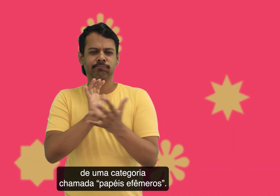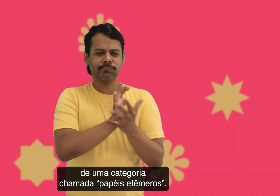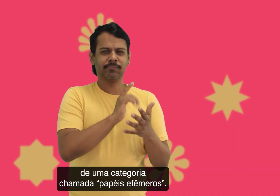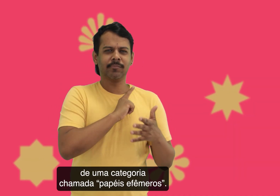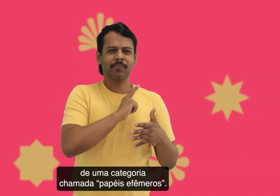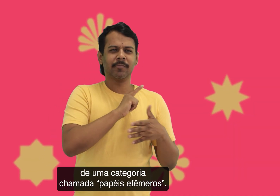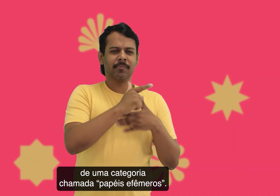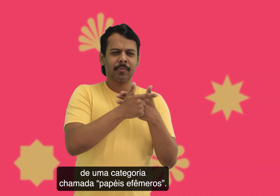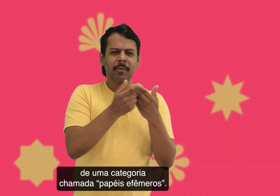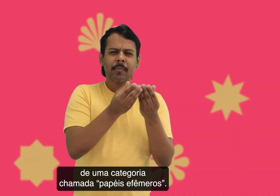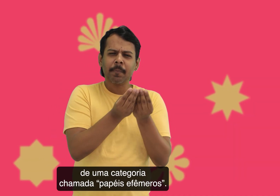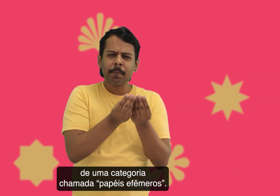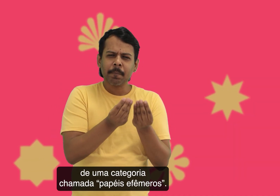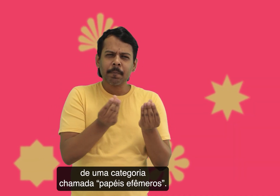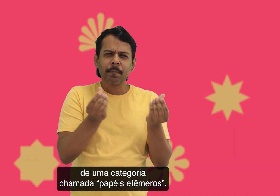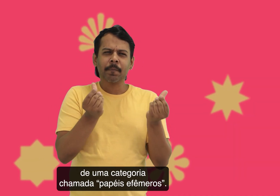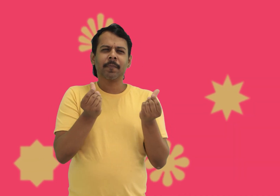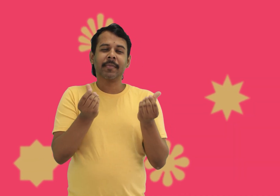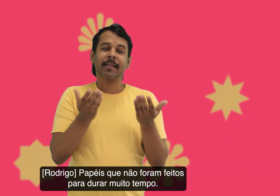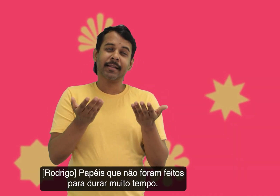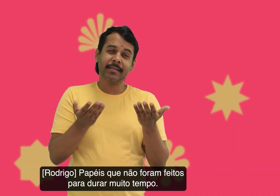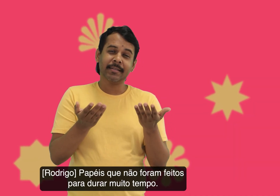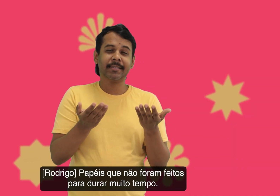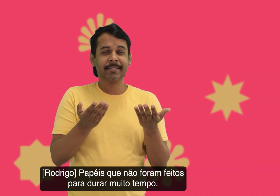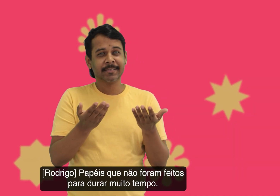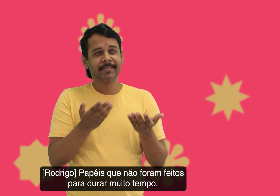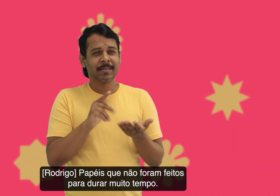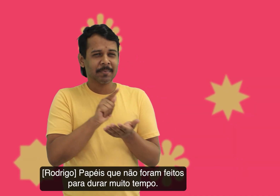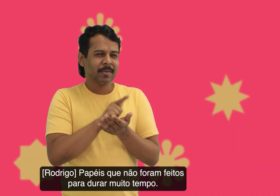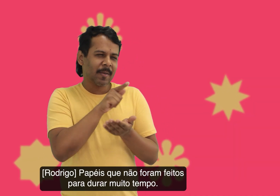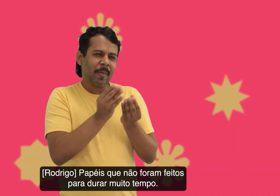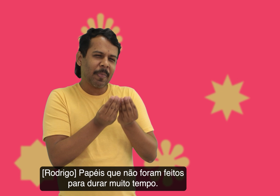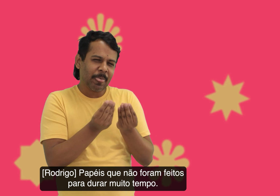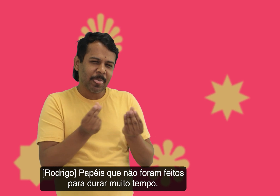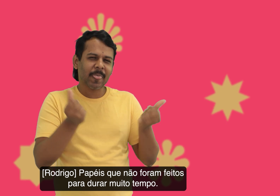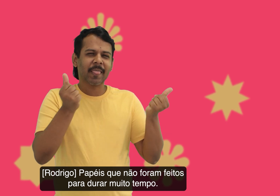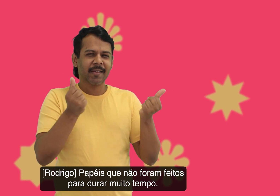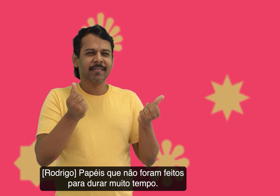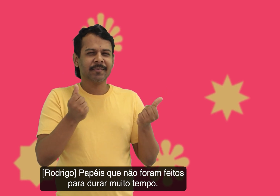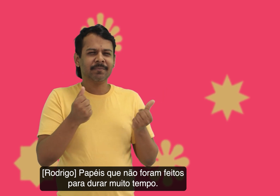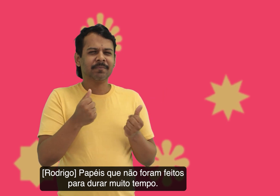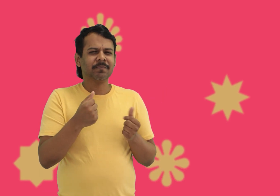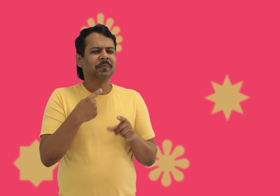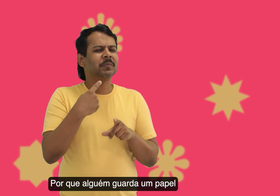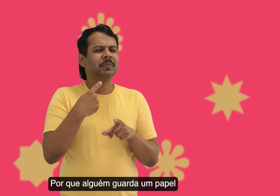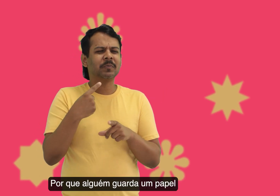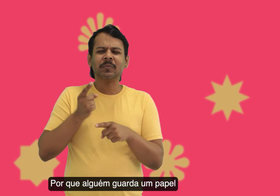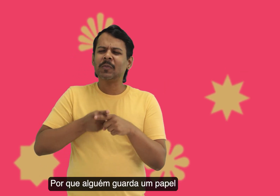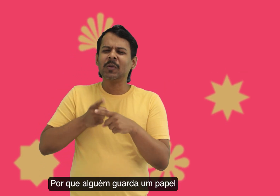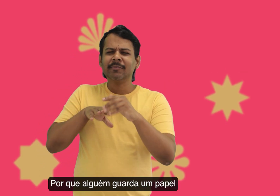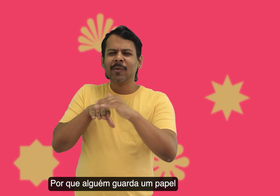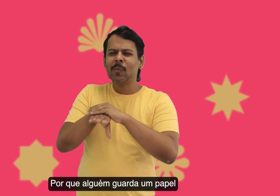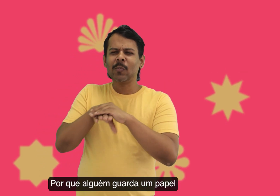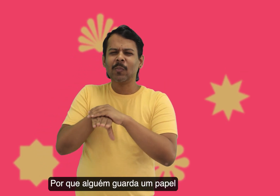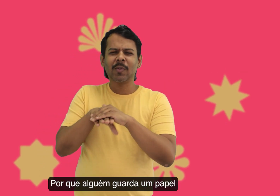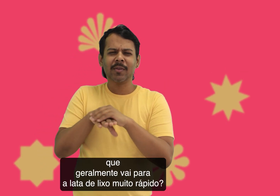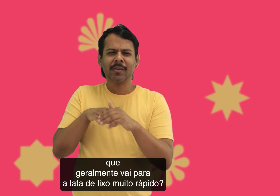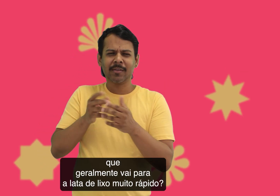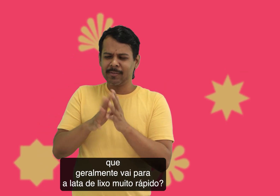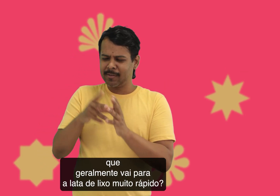categoria chamada papéis efêmeros. Papéis que não foram feitos para durar muito tempo. Por que é que alguém guarda um papel que